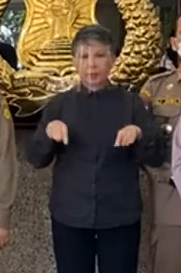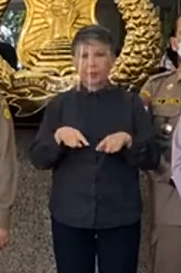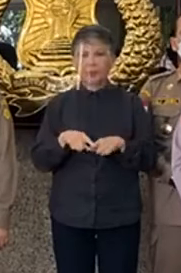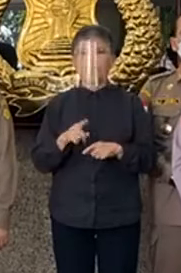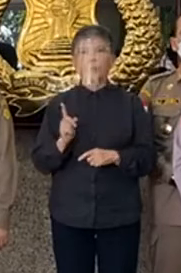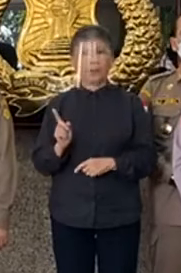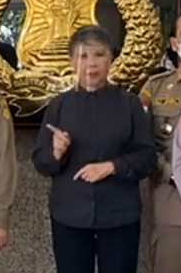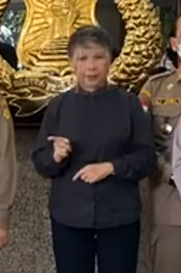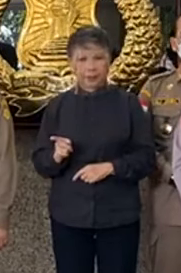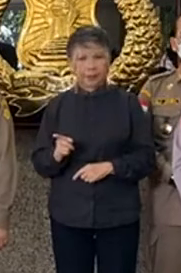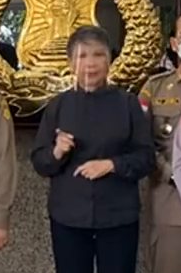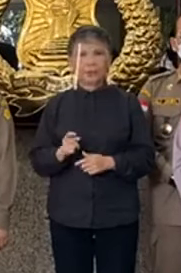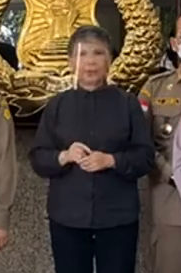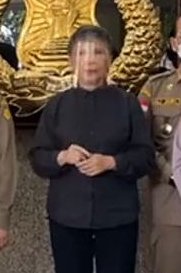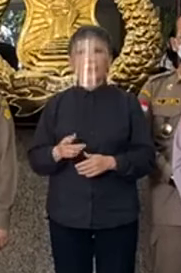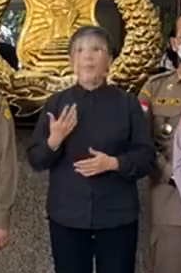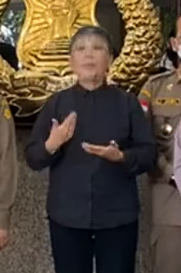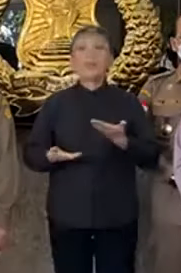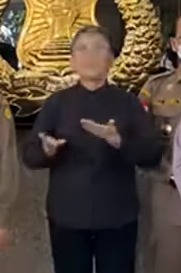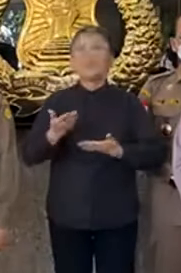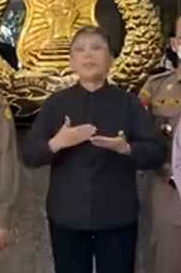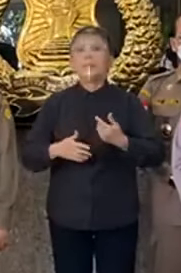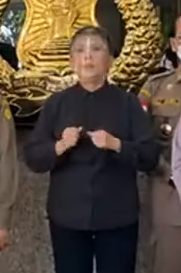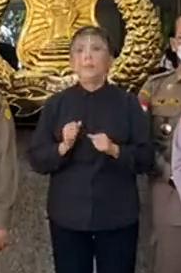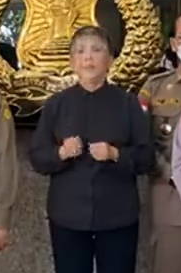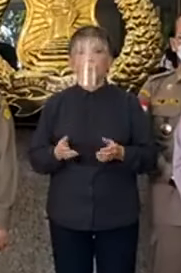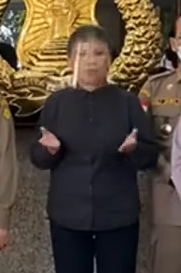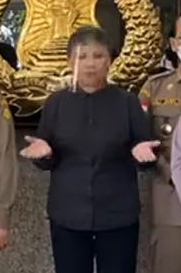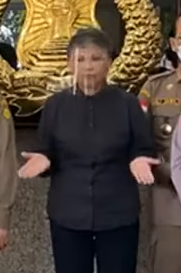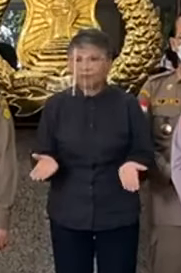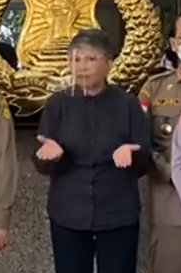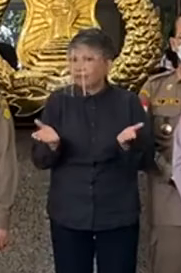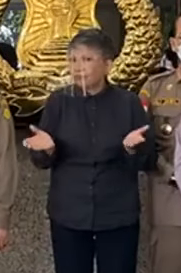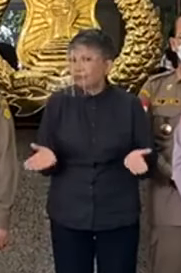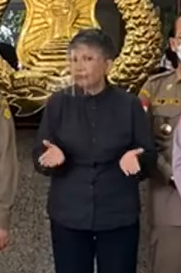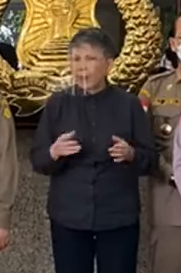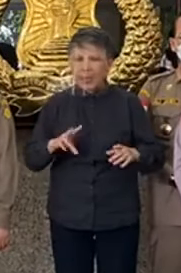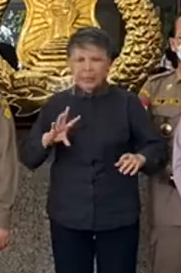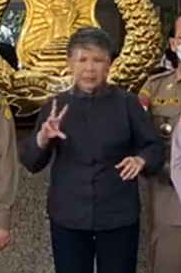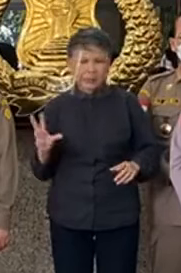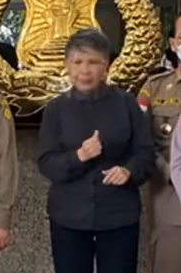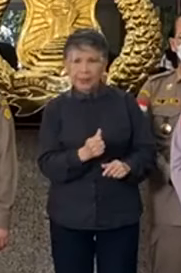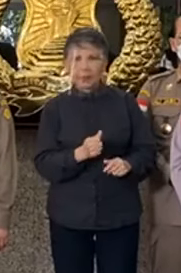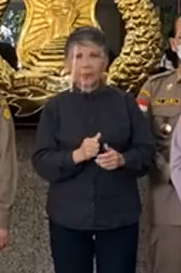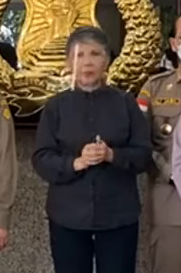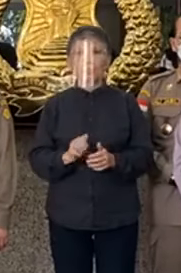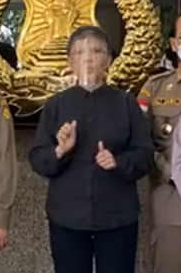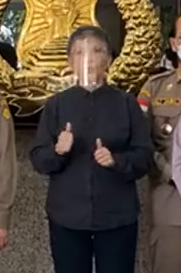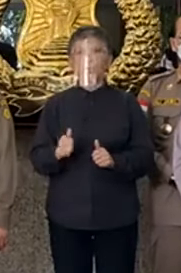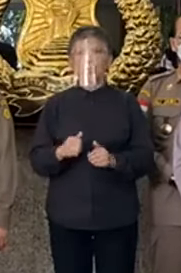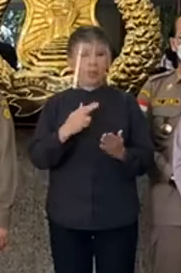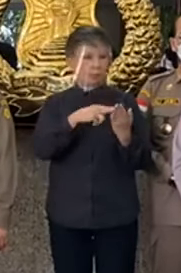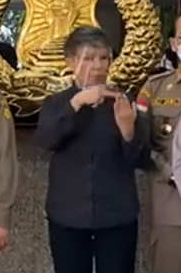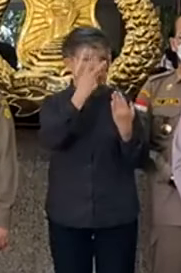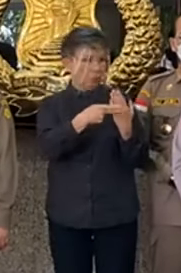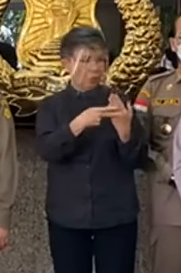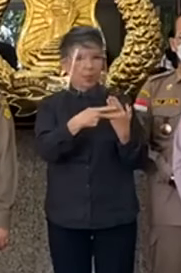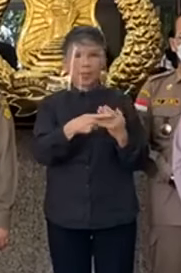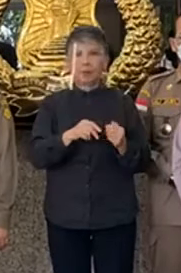tentunya dilakukan dalam rangka mendorong dan mempercepat agar program-program